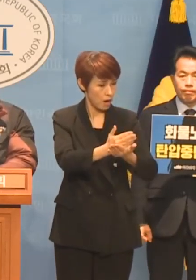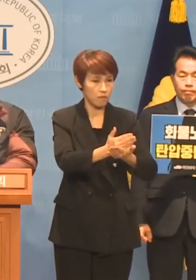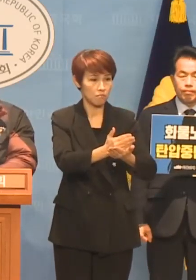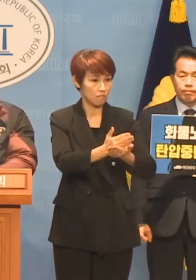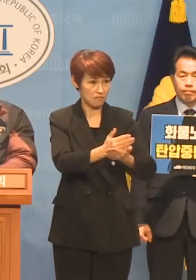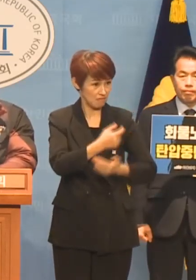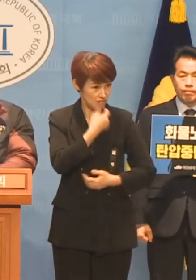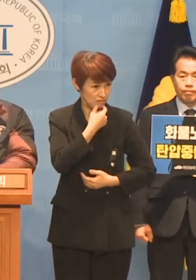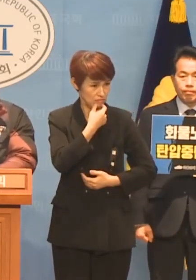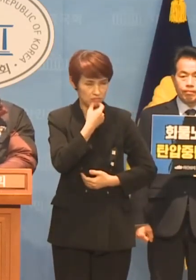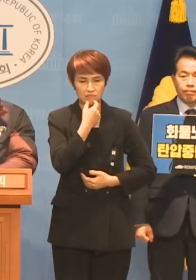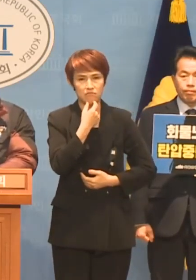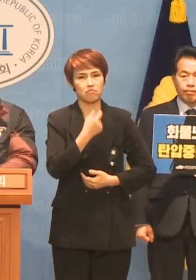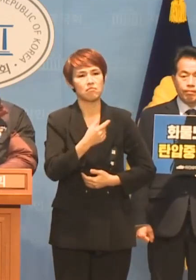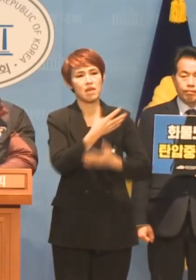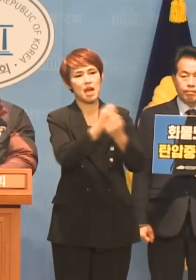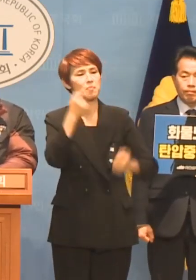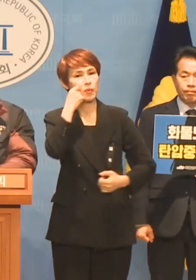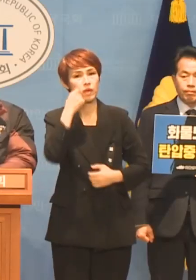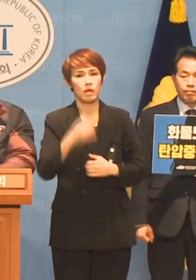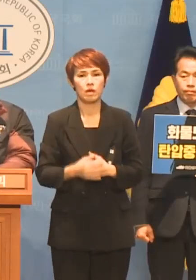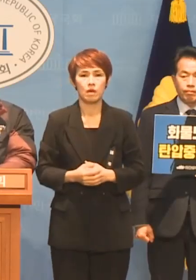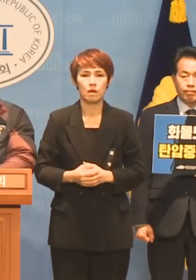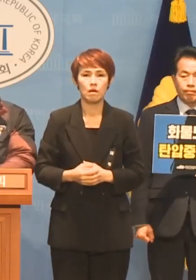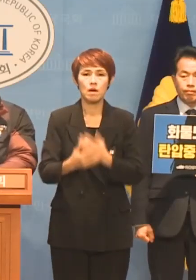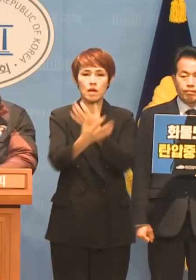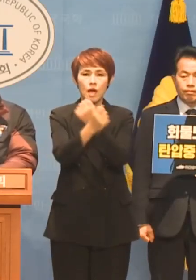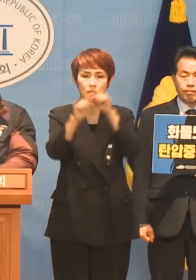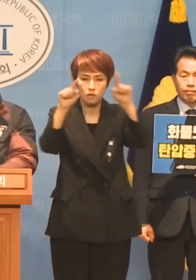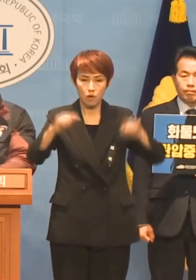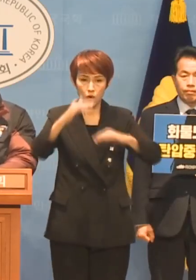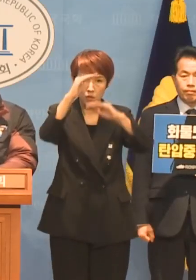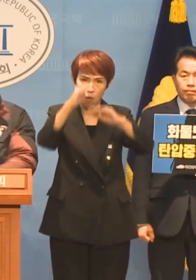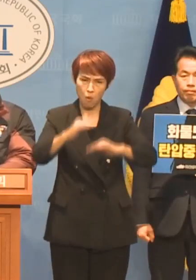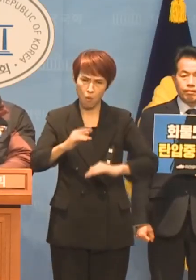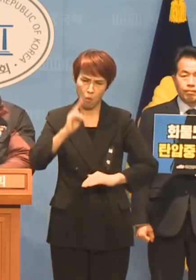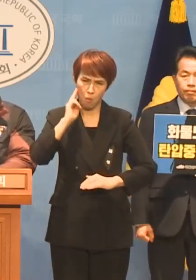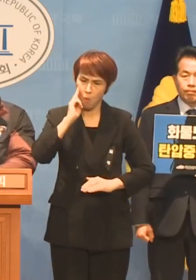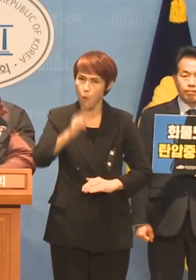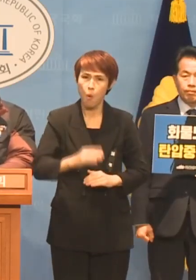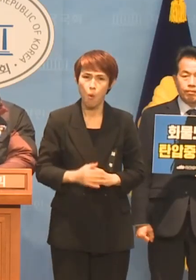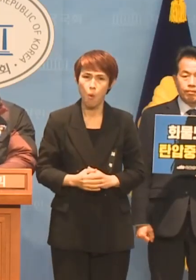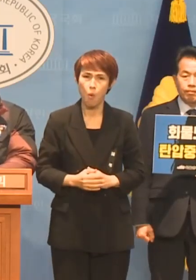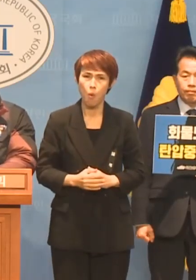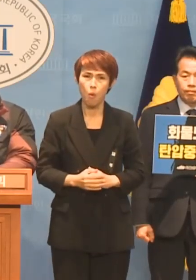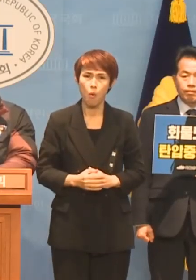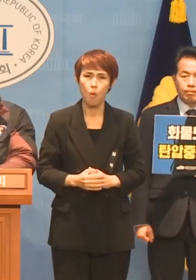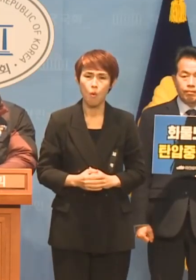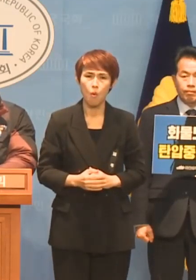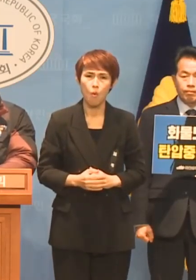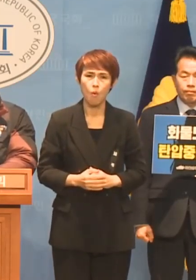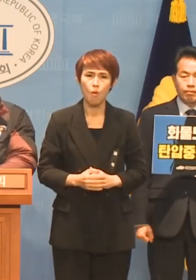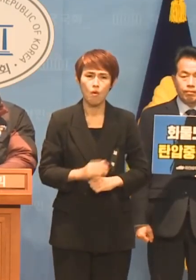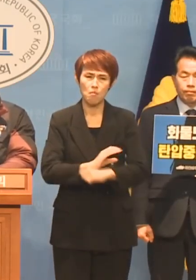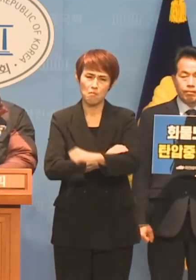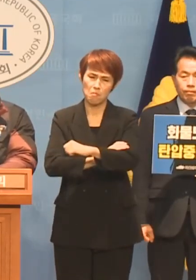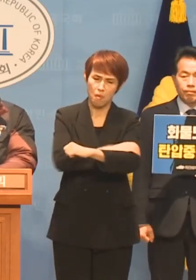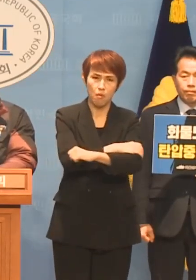하였습니다. 금액도 문제지만 계약서 내용은 현재 있을 수도 없는